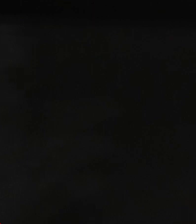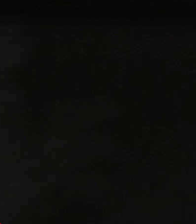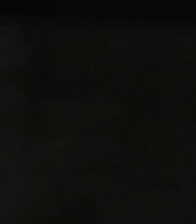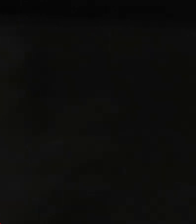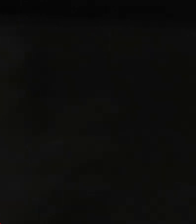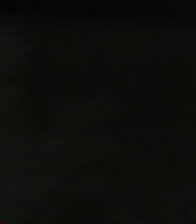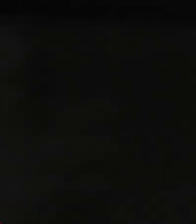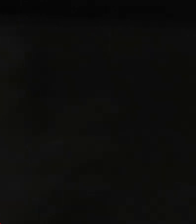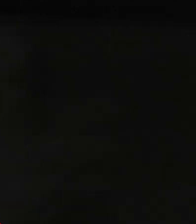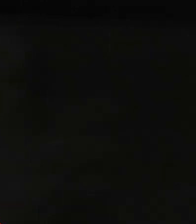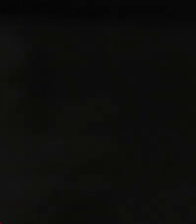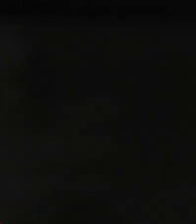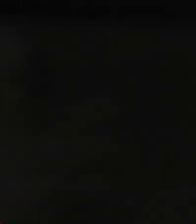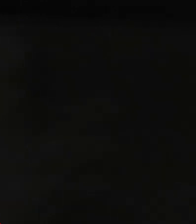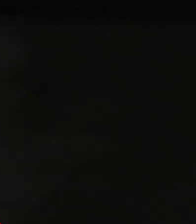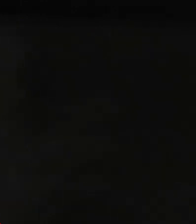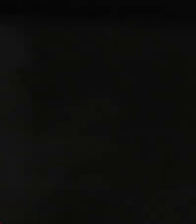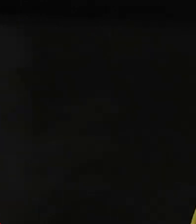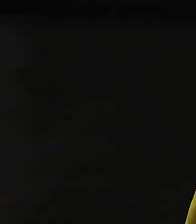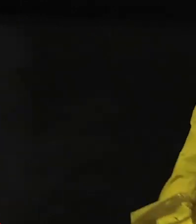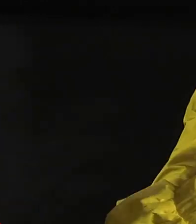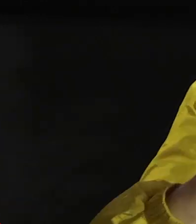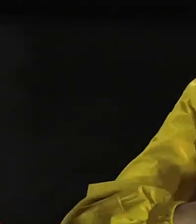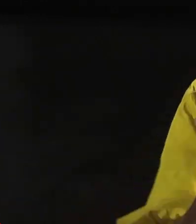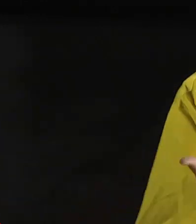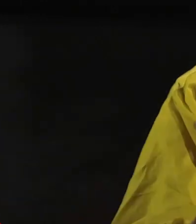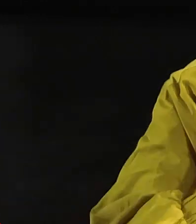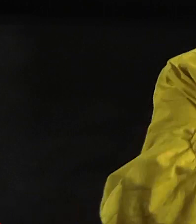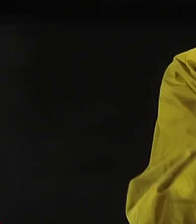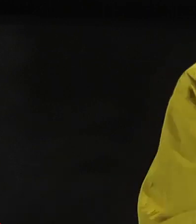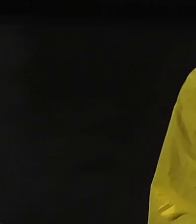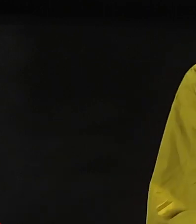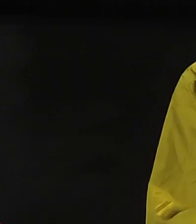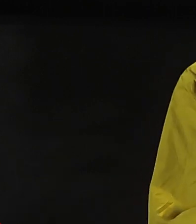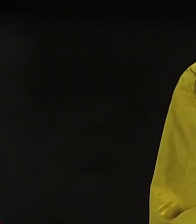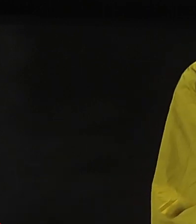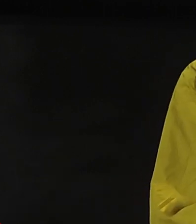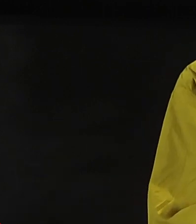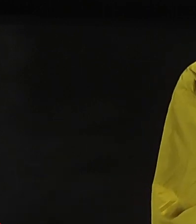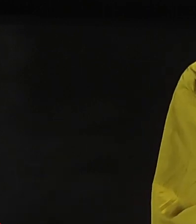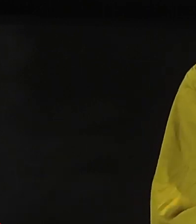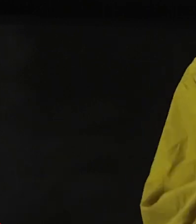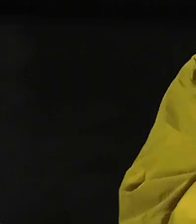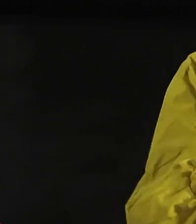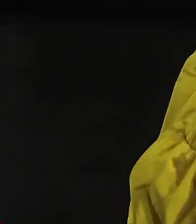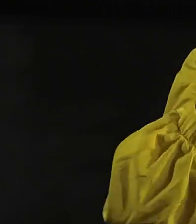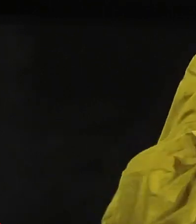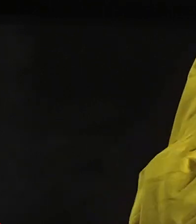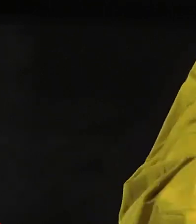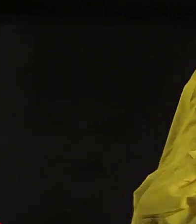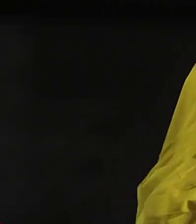diálogo te podría contar Pero así como así no sé qué opinamos podríamos charlarlo más que así como delante de todo el público sí que es que vamos a